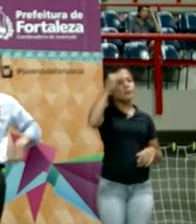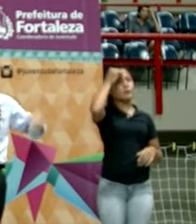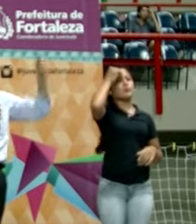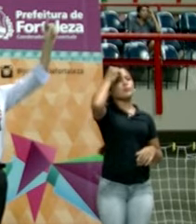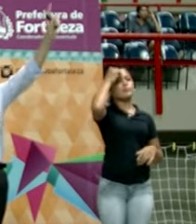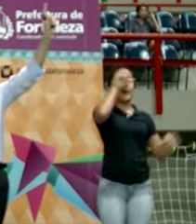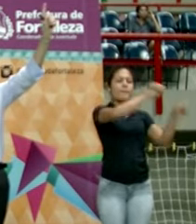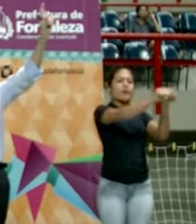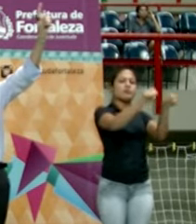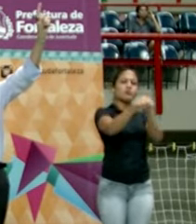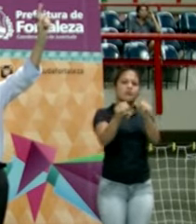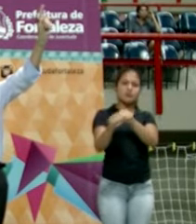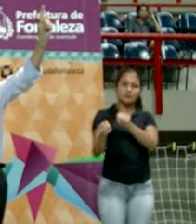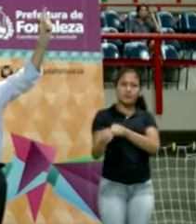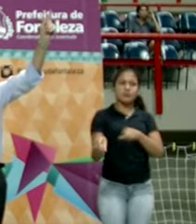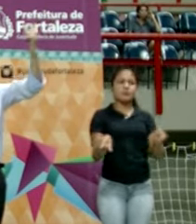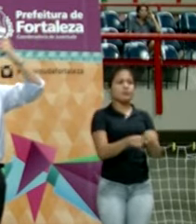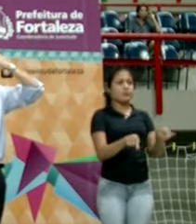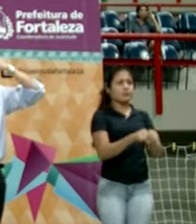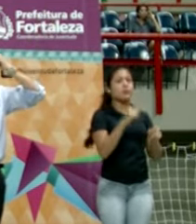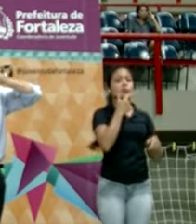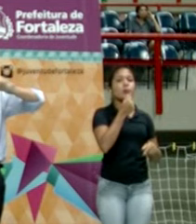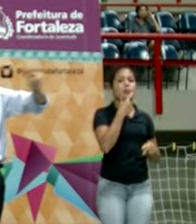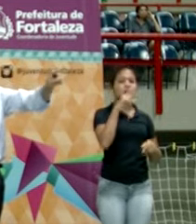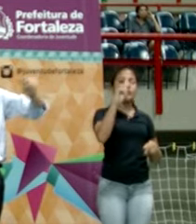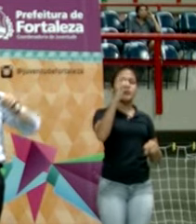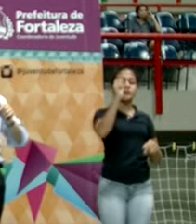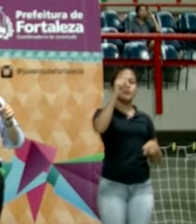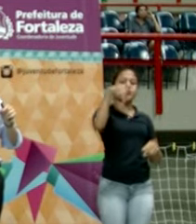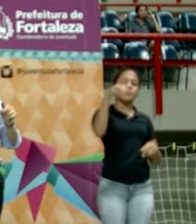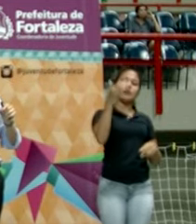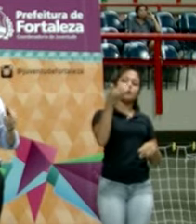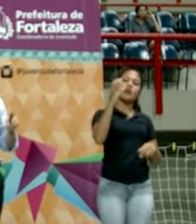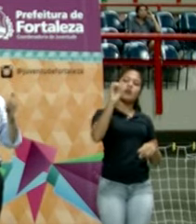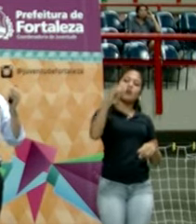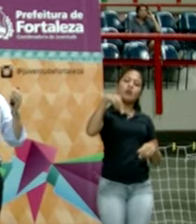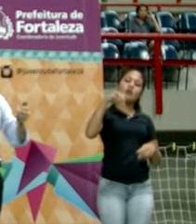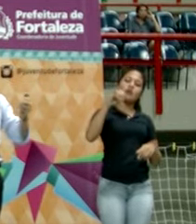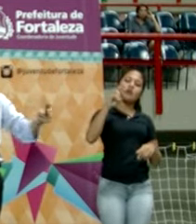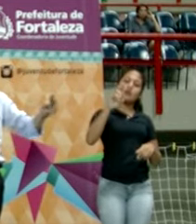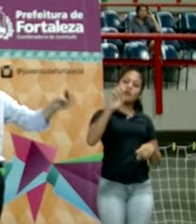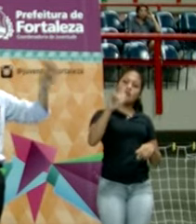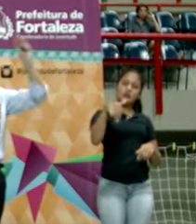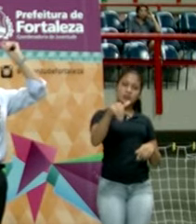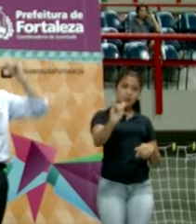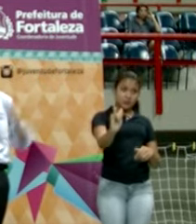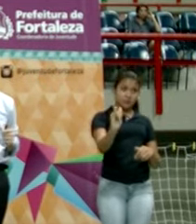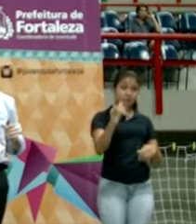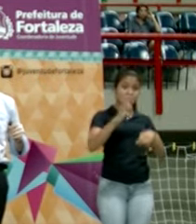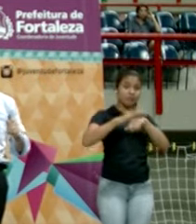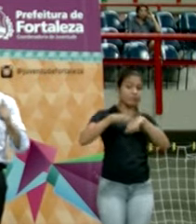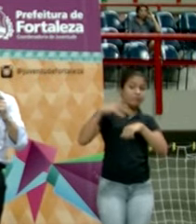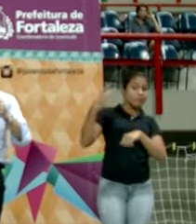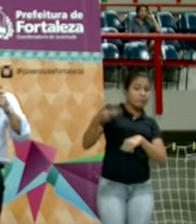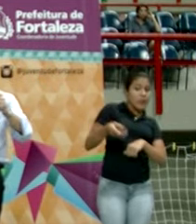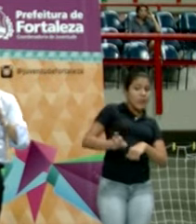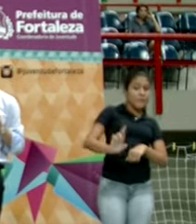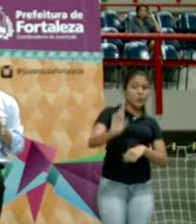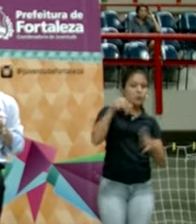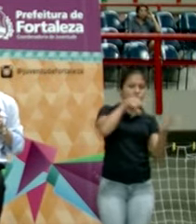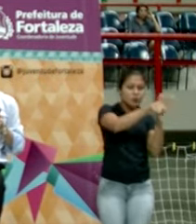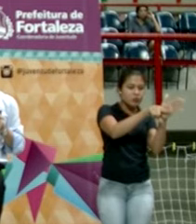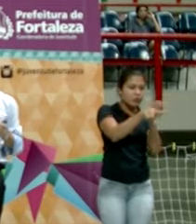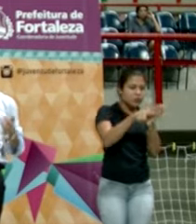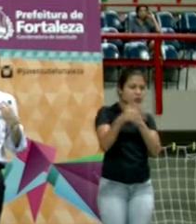ó. Aí o Sean Connery, que é baseado nas ideias aristotélicas, ele vai investigar o motivo